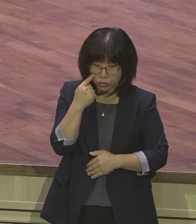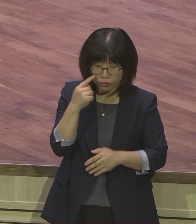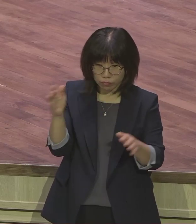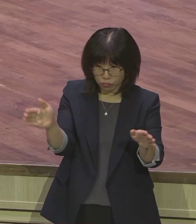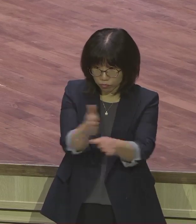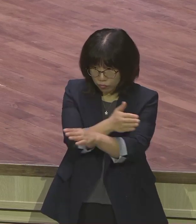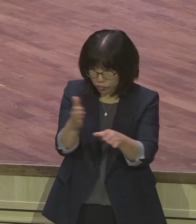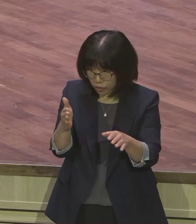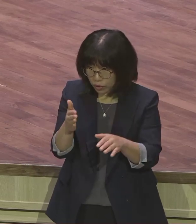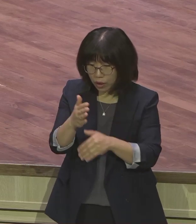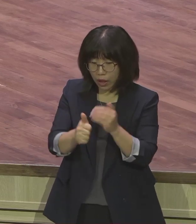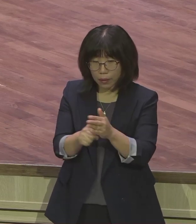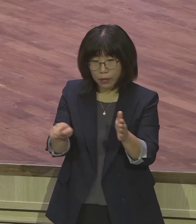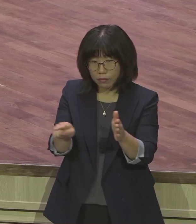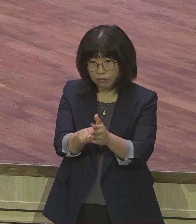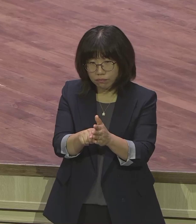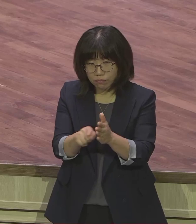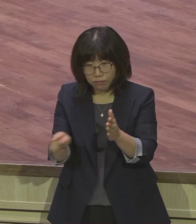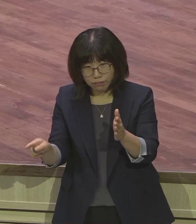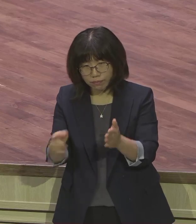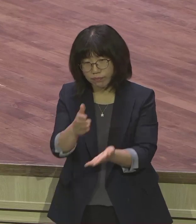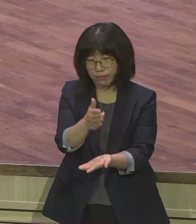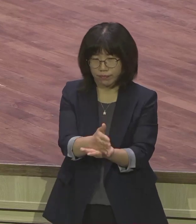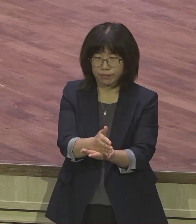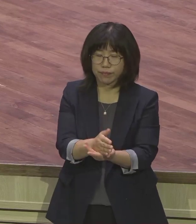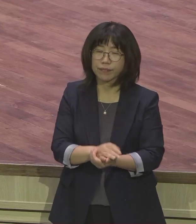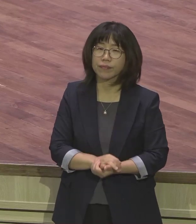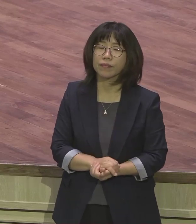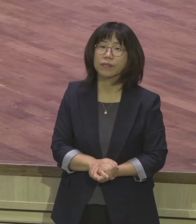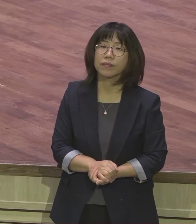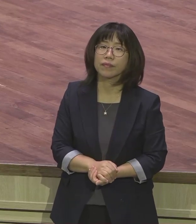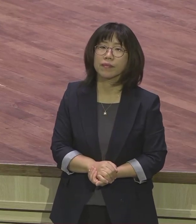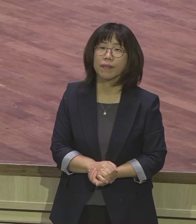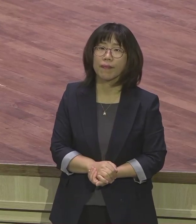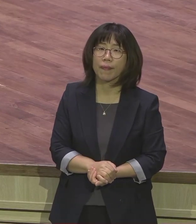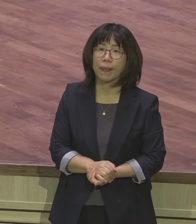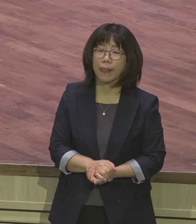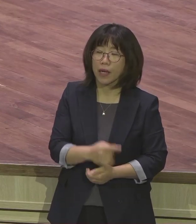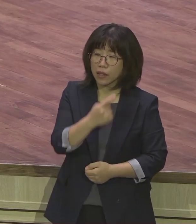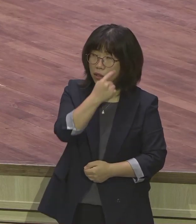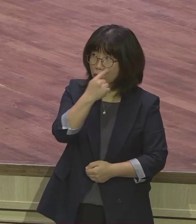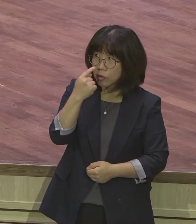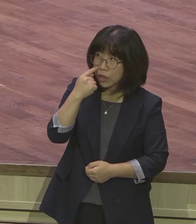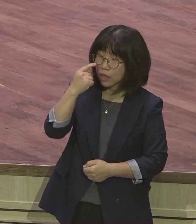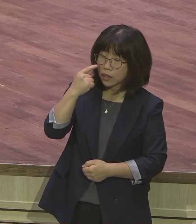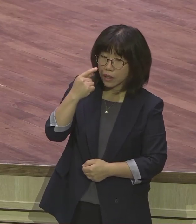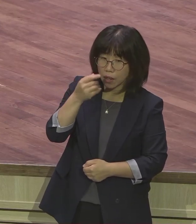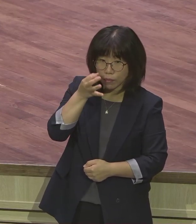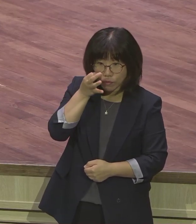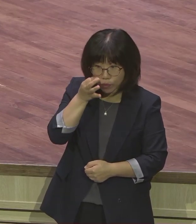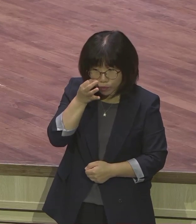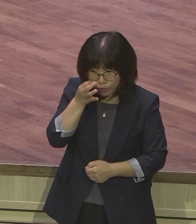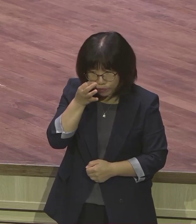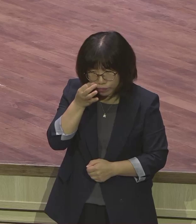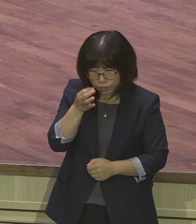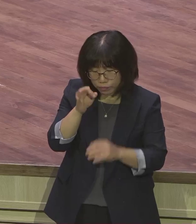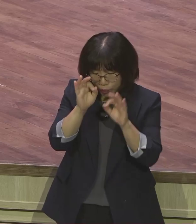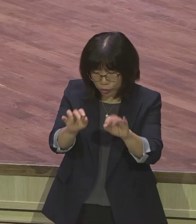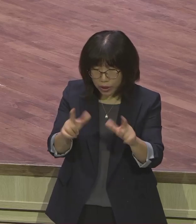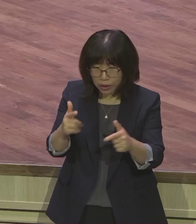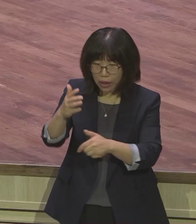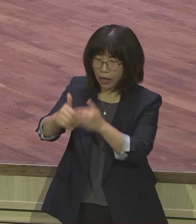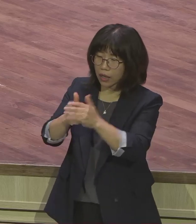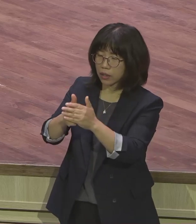믿고 그러지 마세요 눈에 안 보인다고 그렇게 하나님 무시하지 마세요 하나님은 여러